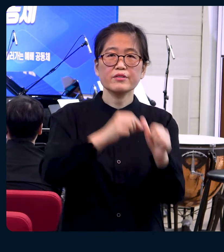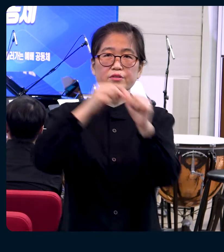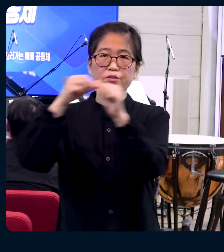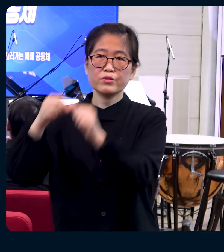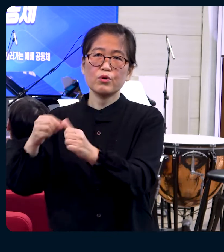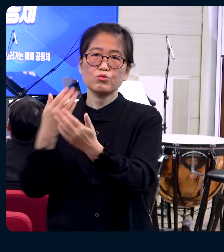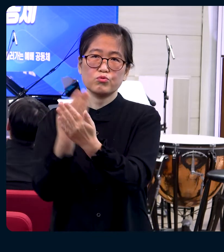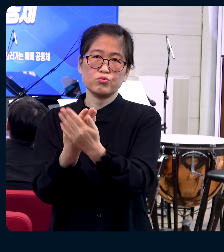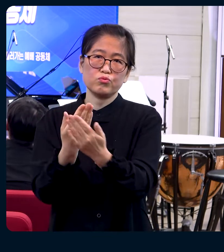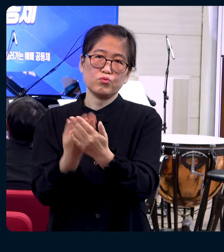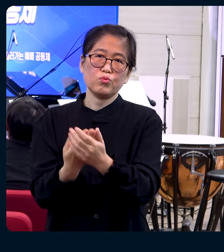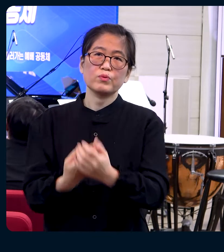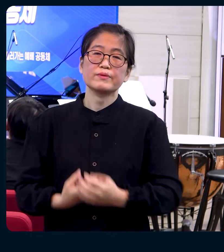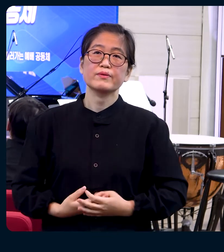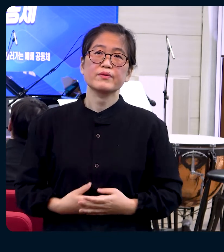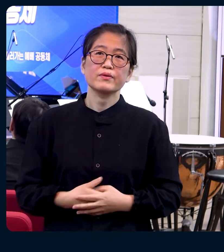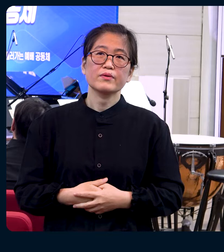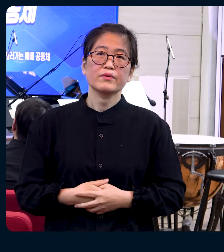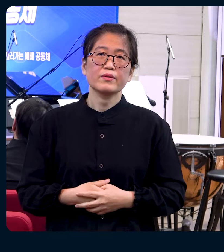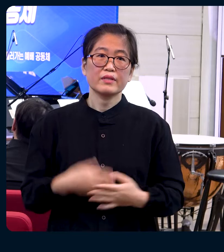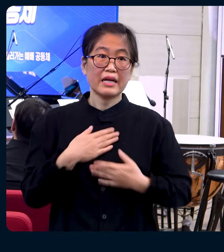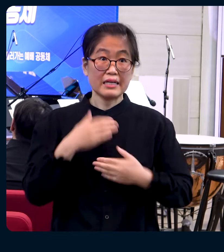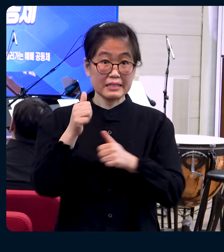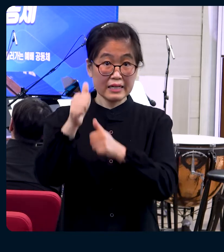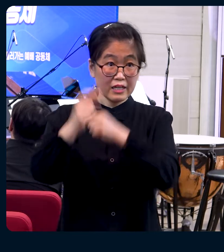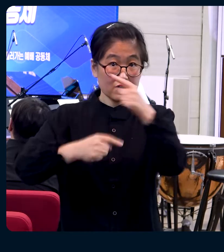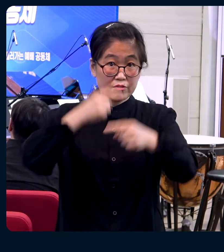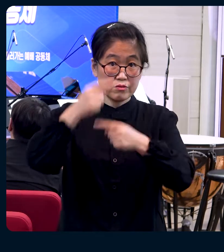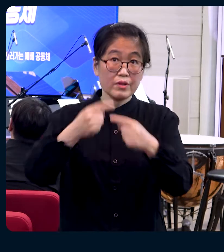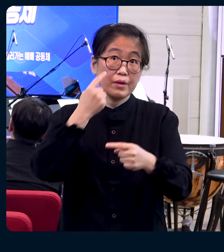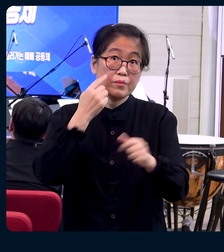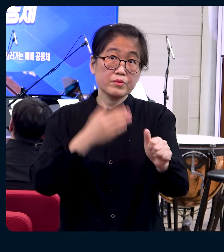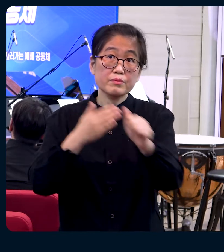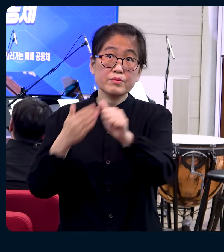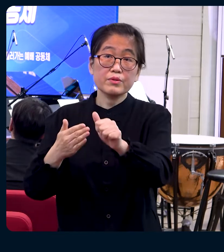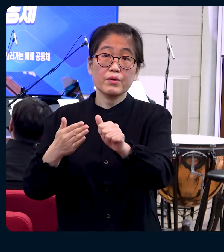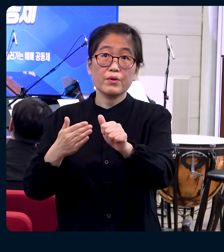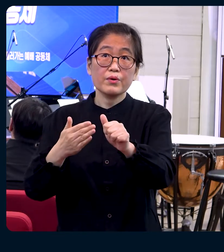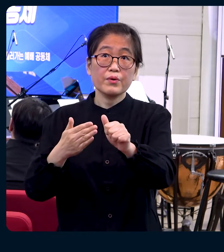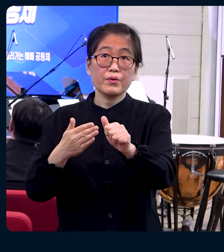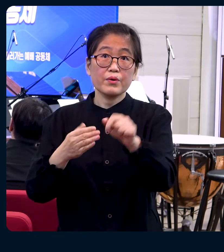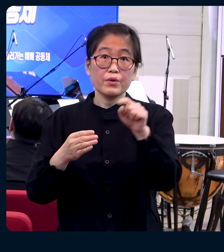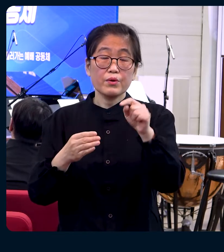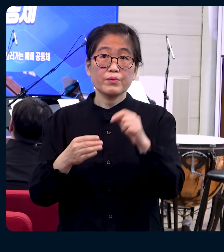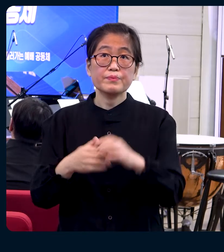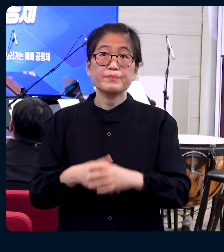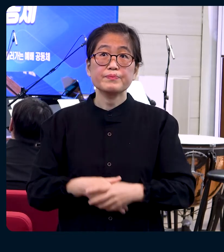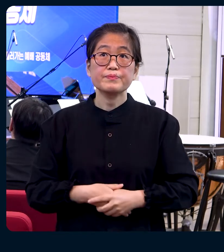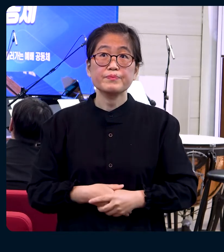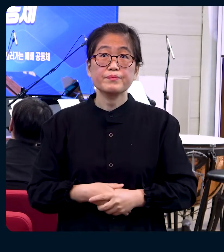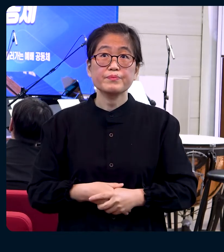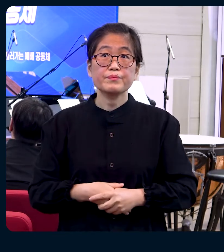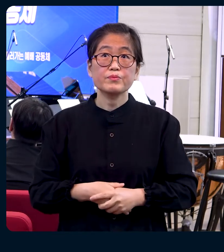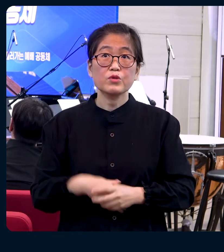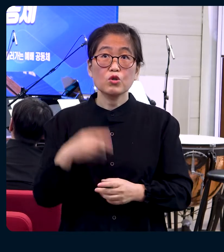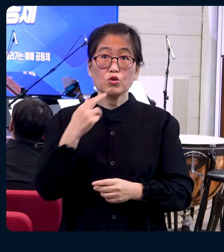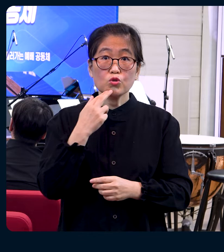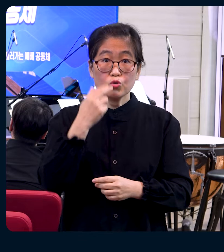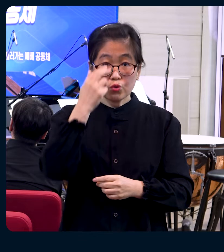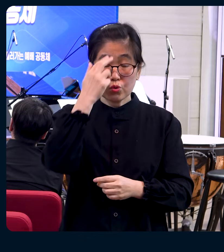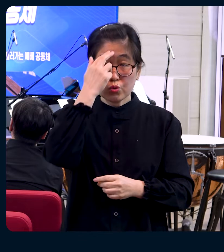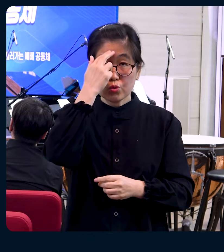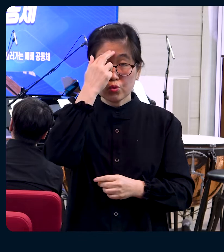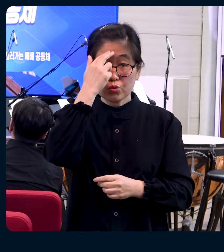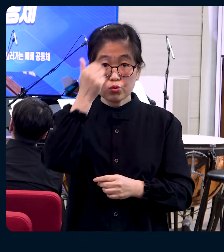나를 저를 한번 따라 하실까요? 이 요셉이 꿈을 해석해 준 다음에